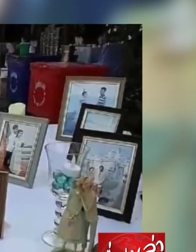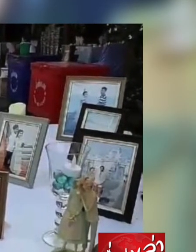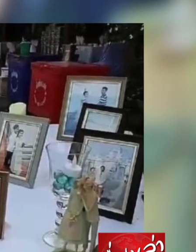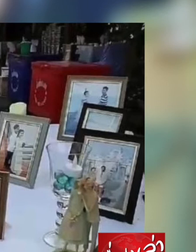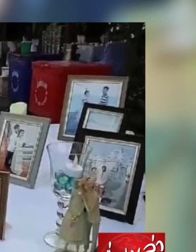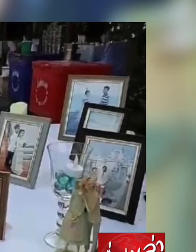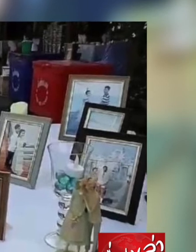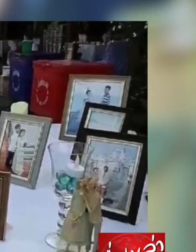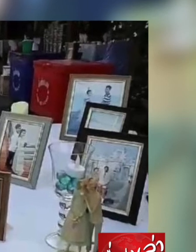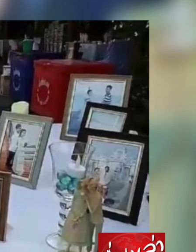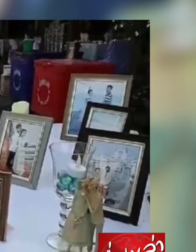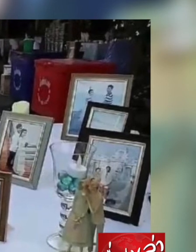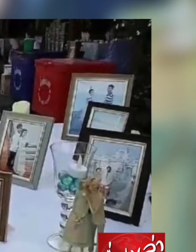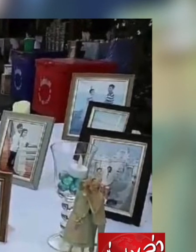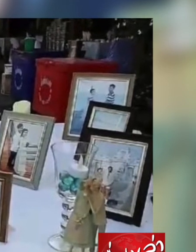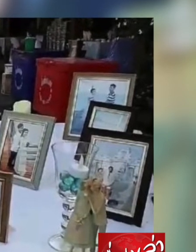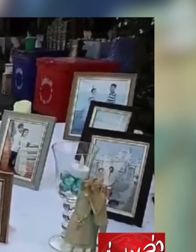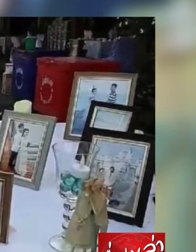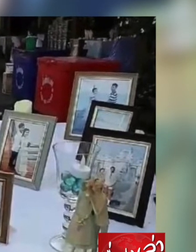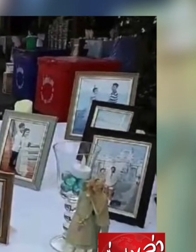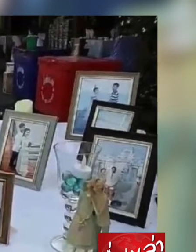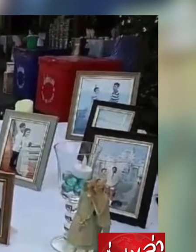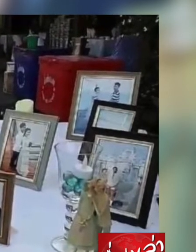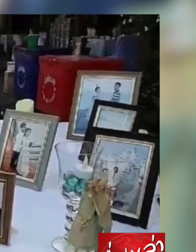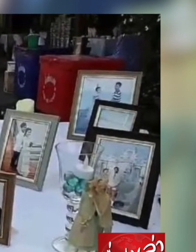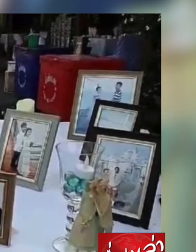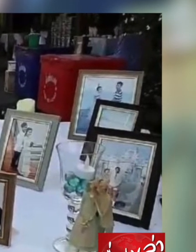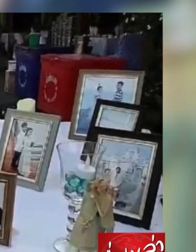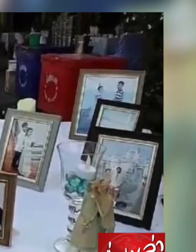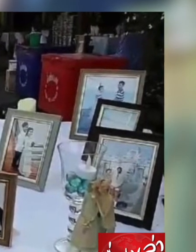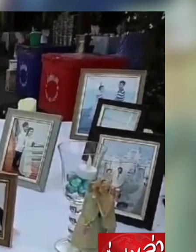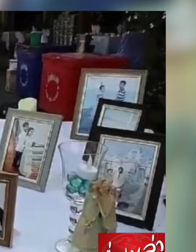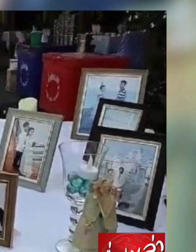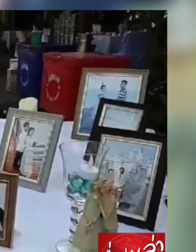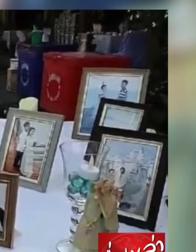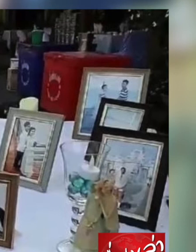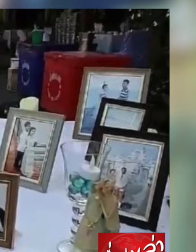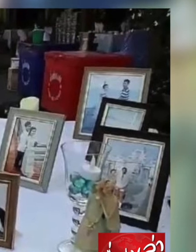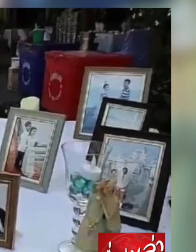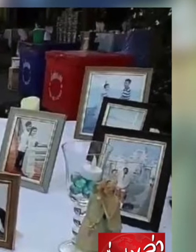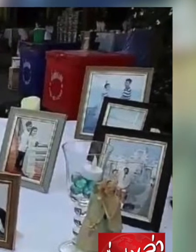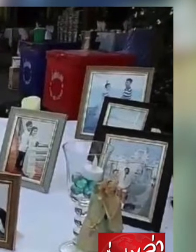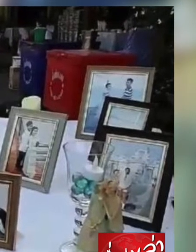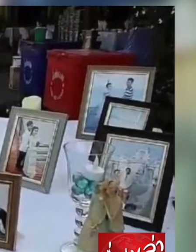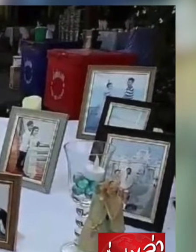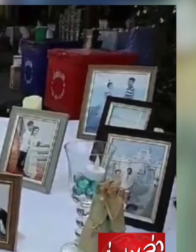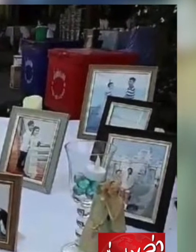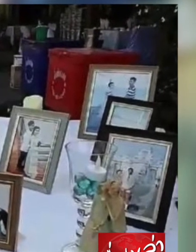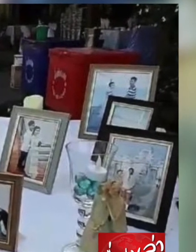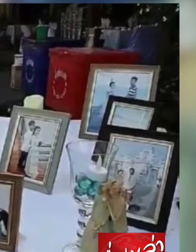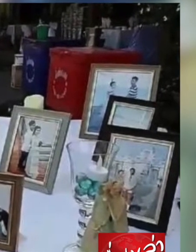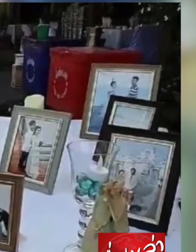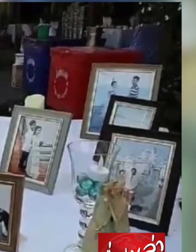ฝ่ายบุคคลงานนี้ตนเองได้จัดโต๊ะจีนประมาณ80โต๊ะปัจจุบันทั้งสองคนทำงานอยู่ที่เดียวกัน